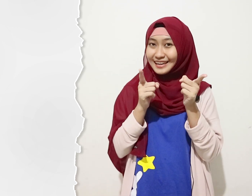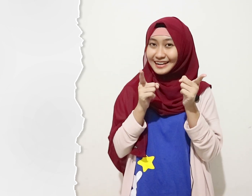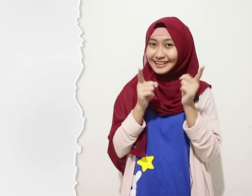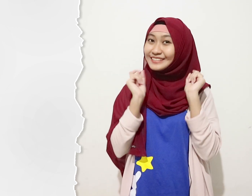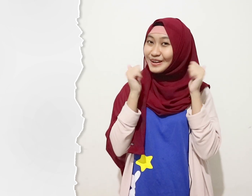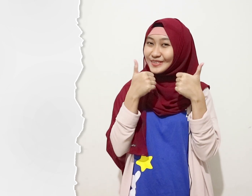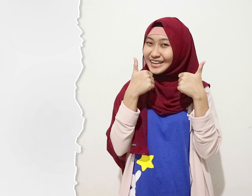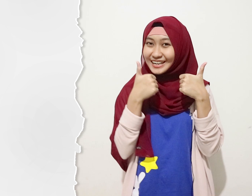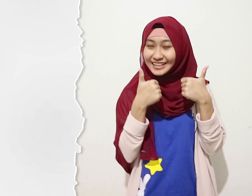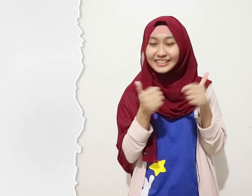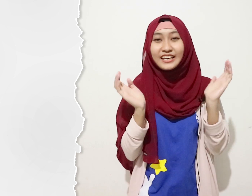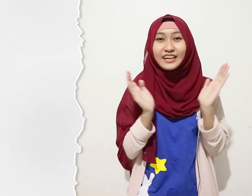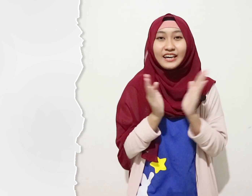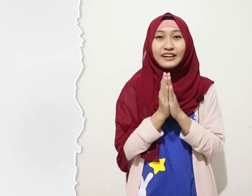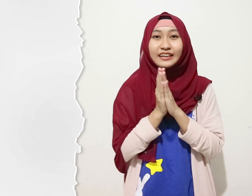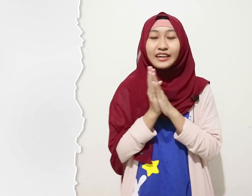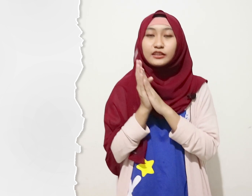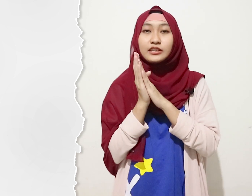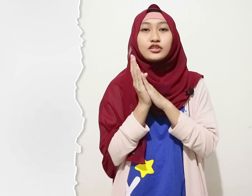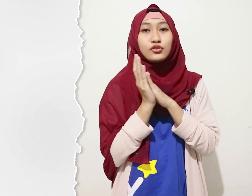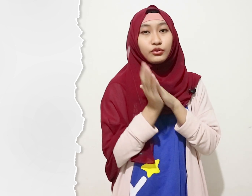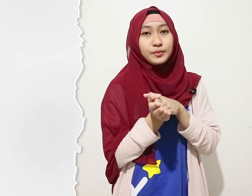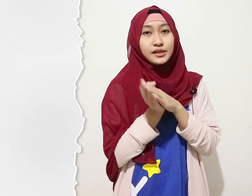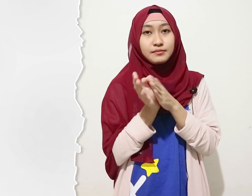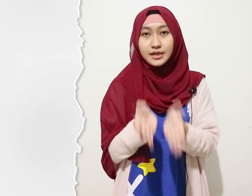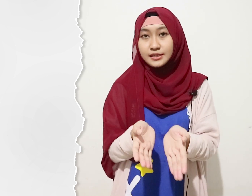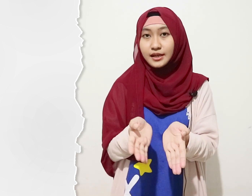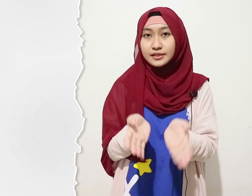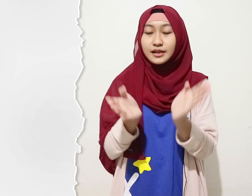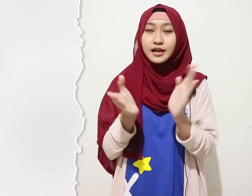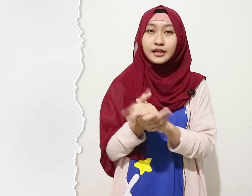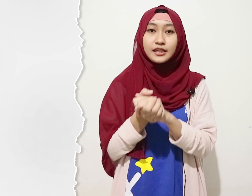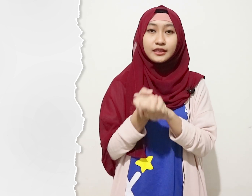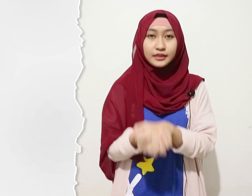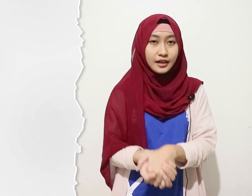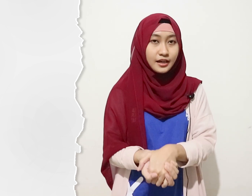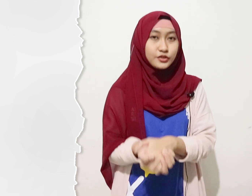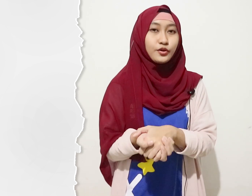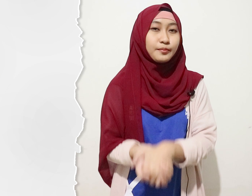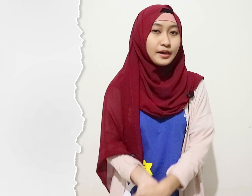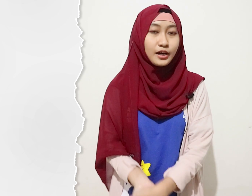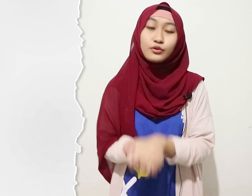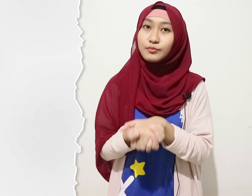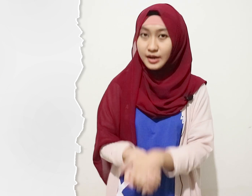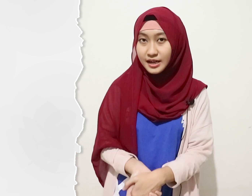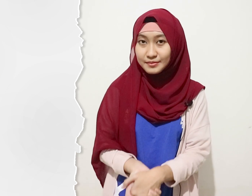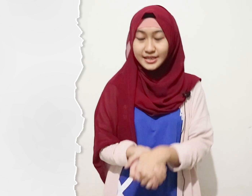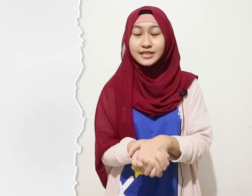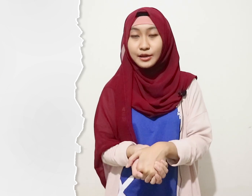80%. Gampang kan? Oke, itu tadi contoh pecahan biasa. Sekarang kita coba rubah pecahan